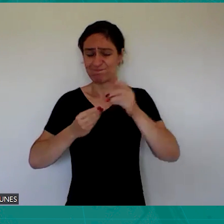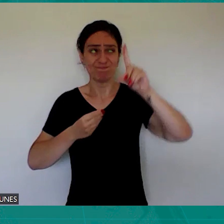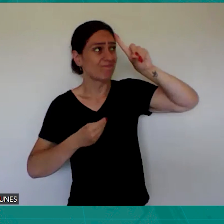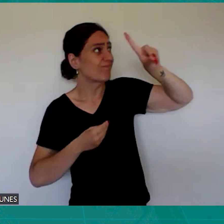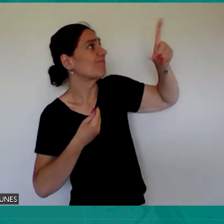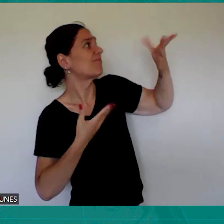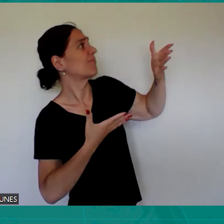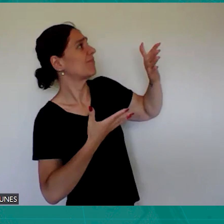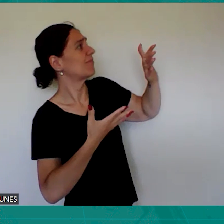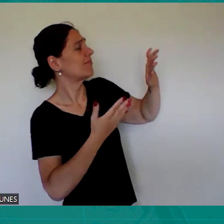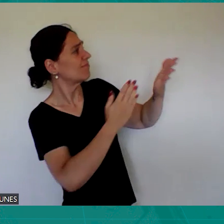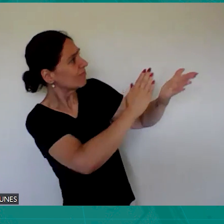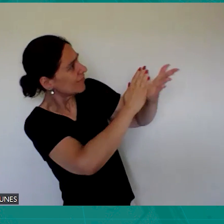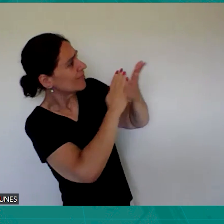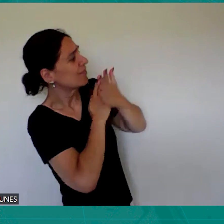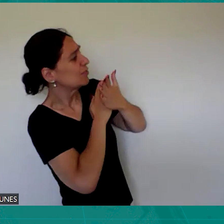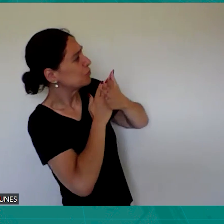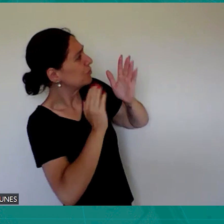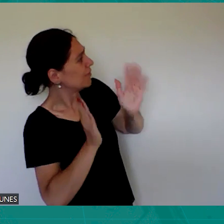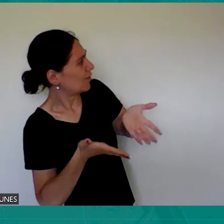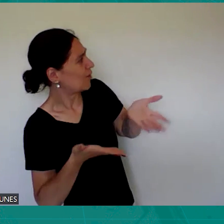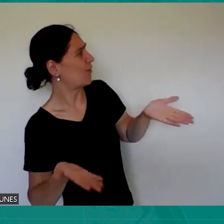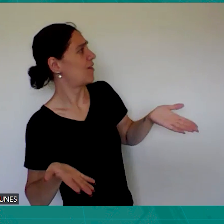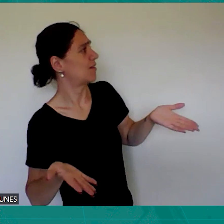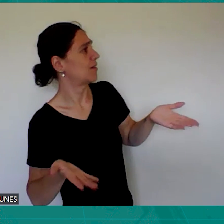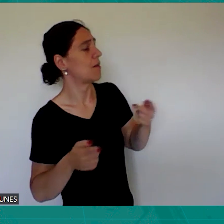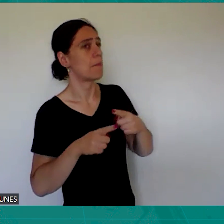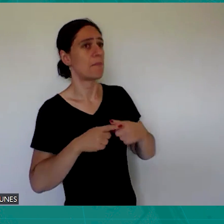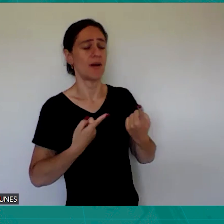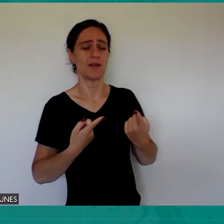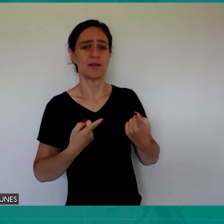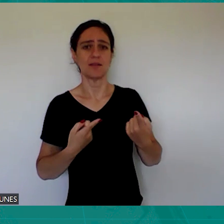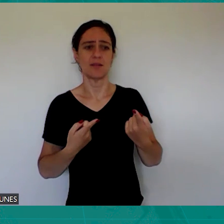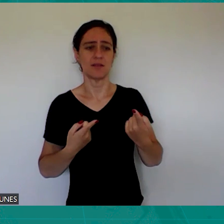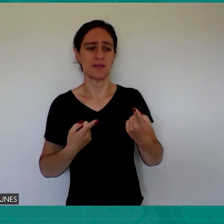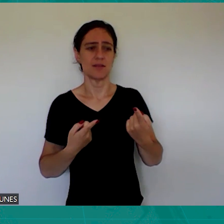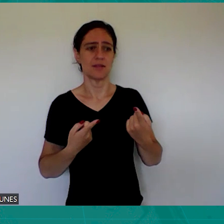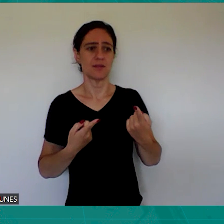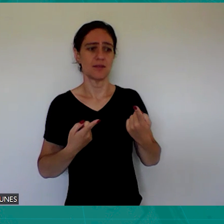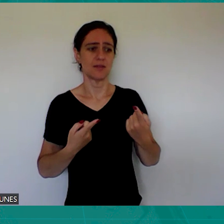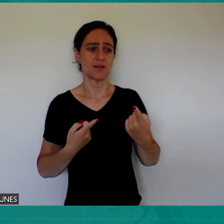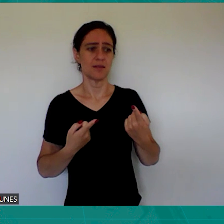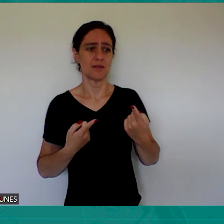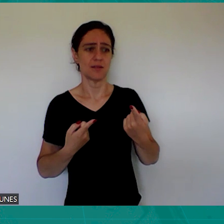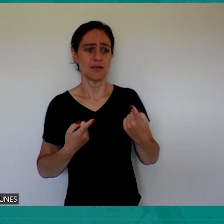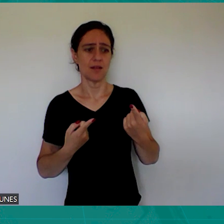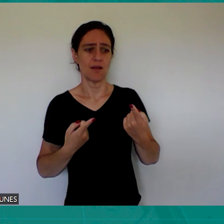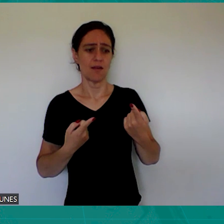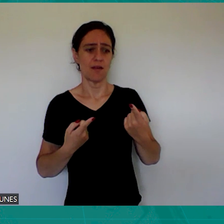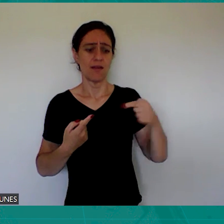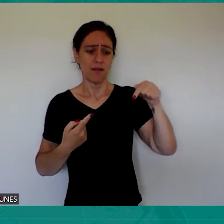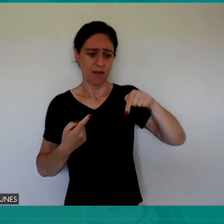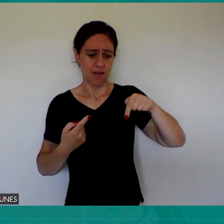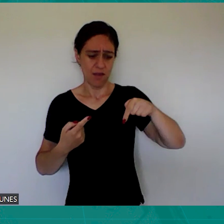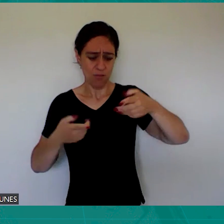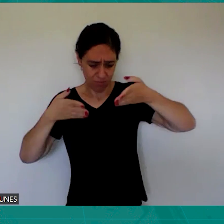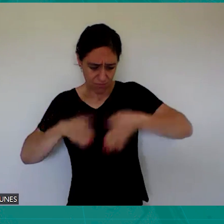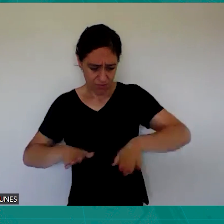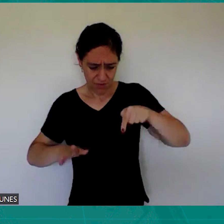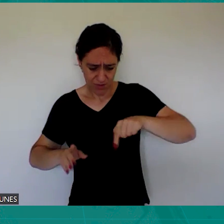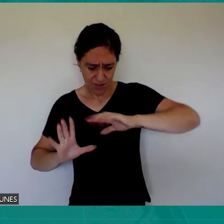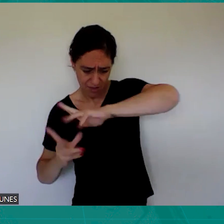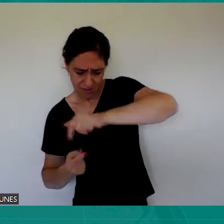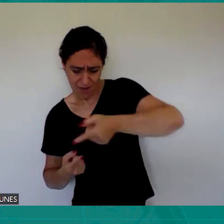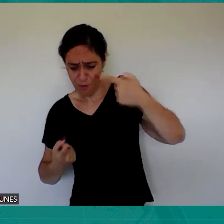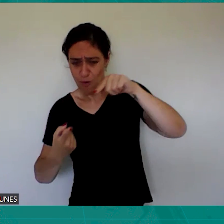salva-me desta hora? Mas precisamente com esse propósito vim para esta hora.